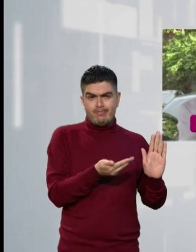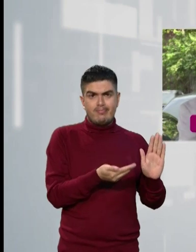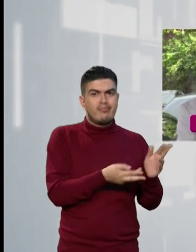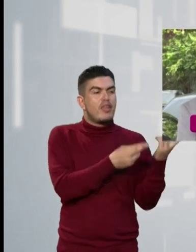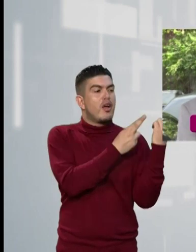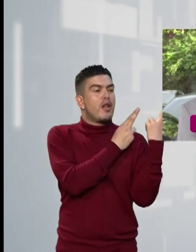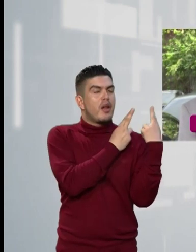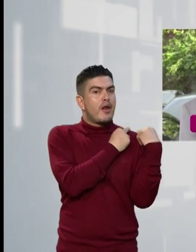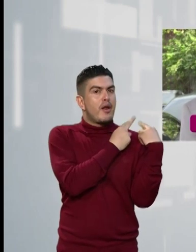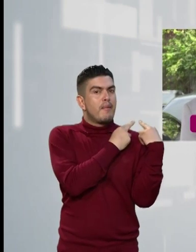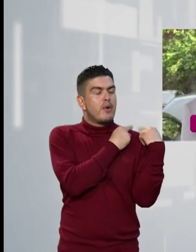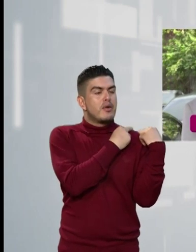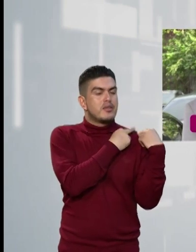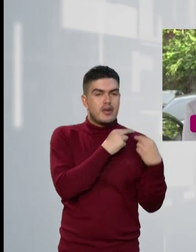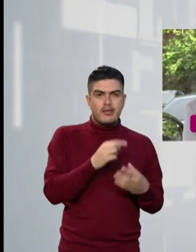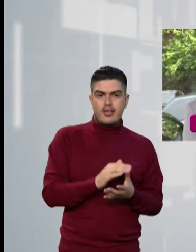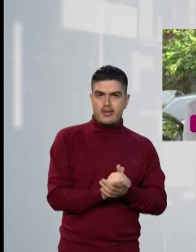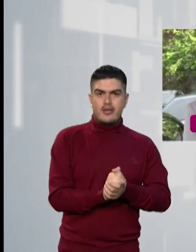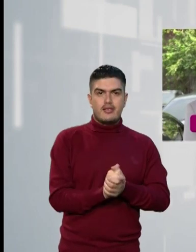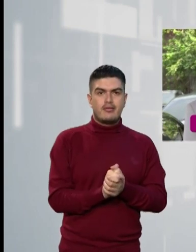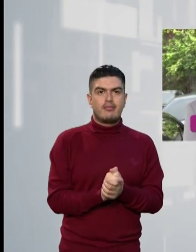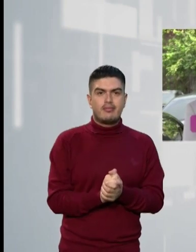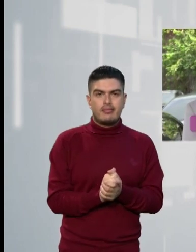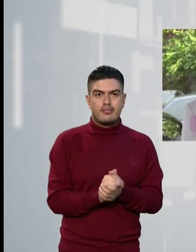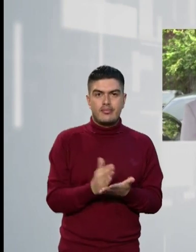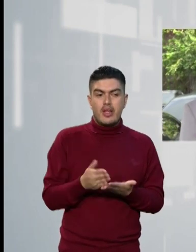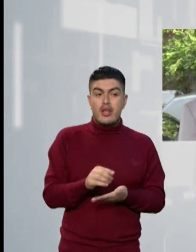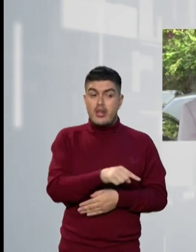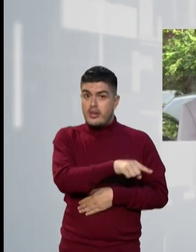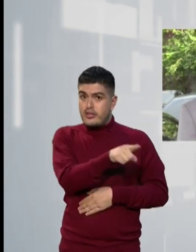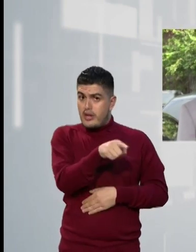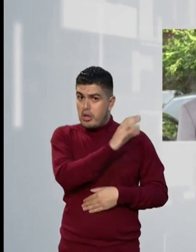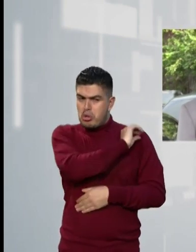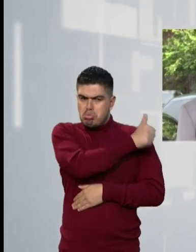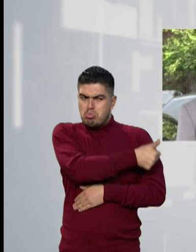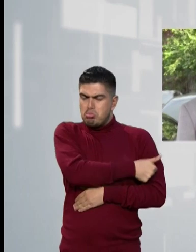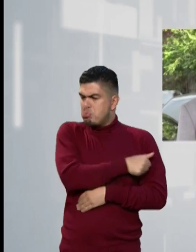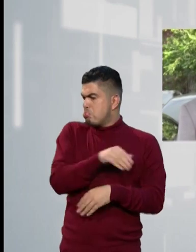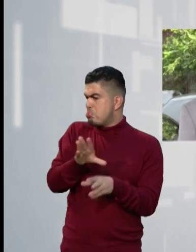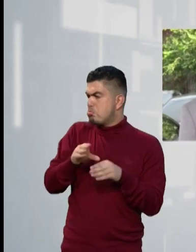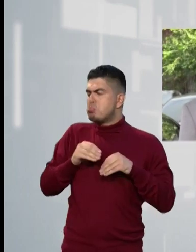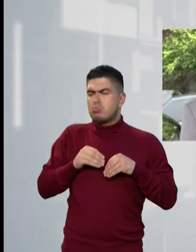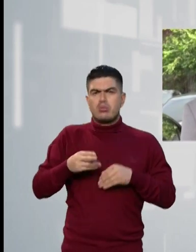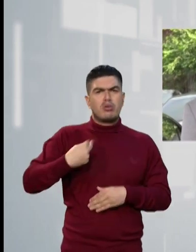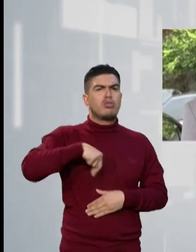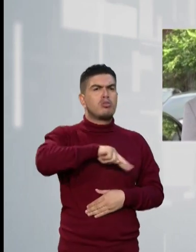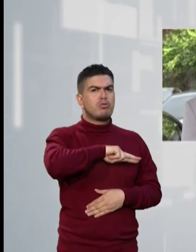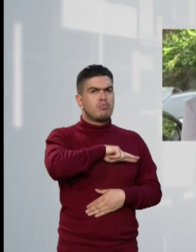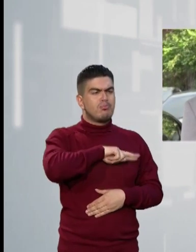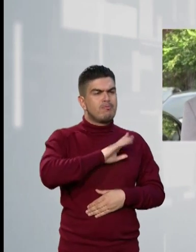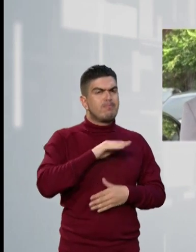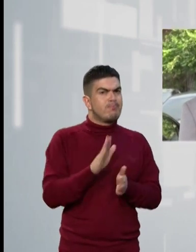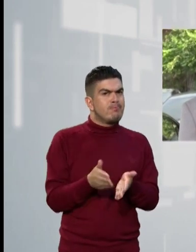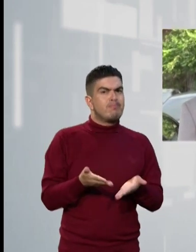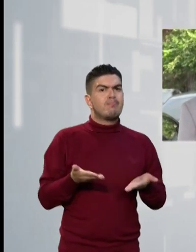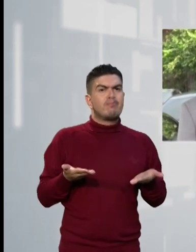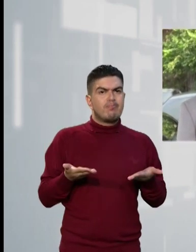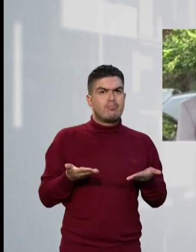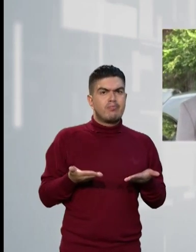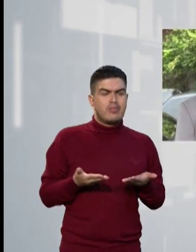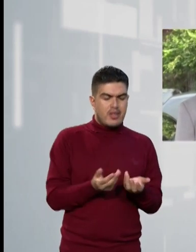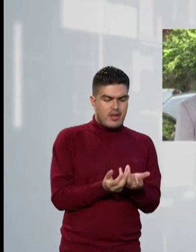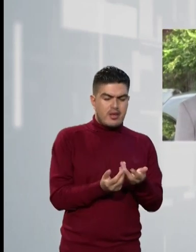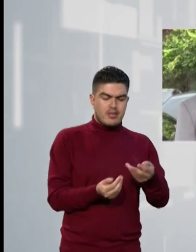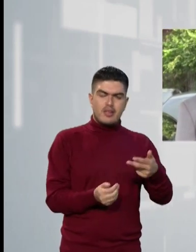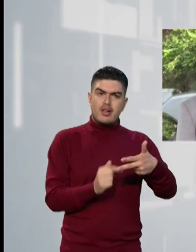la la petición Y si la respuesta es negativa podemos usar el otro recurso que es dos terceras partes